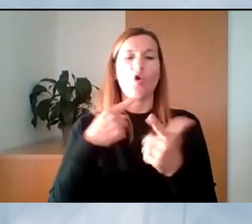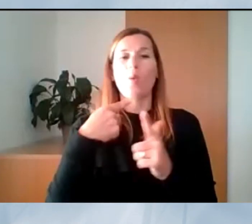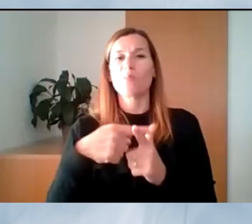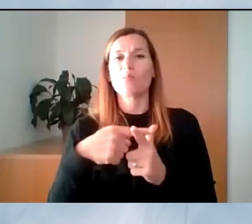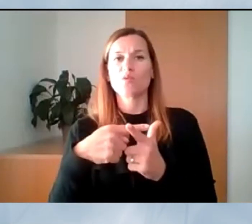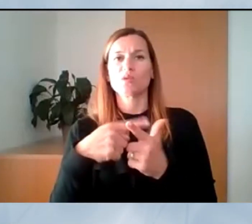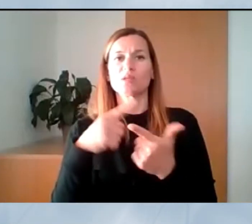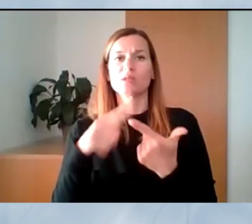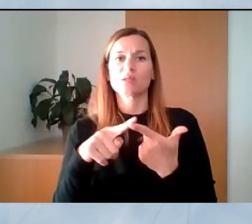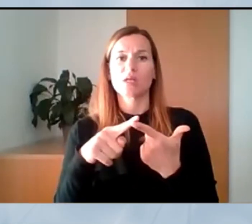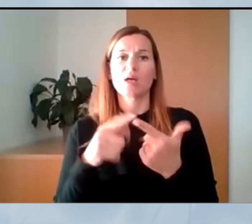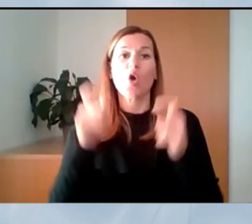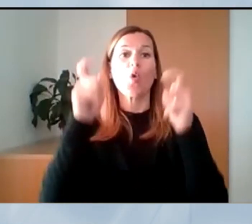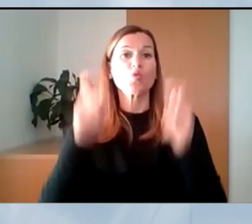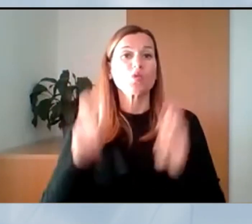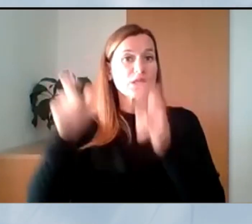finančno in z